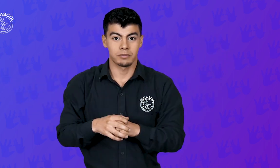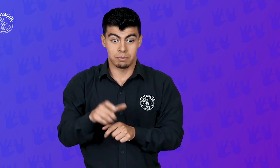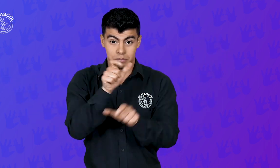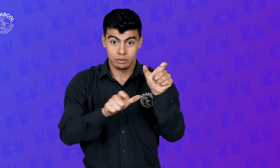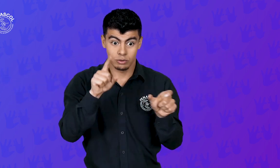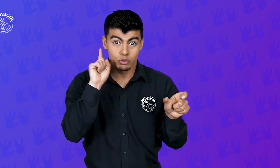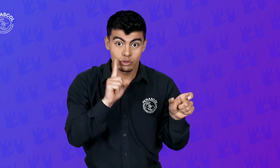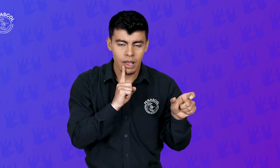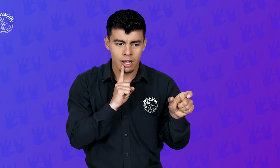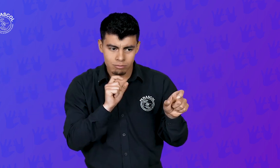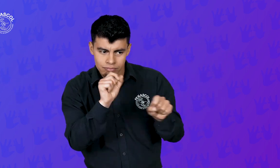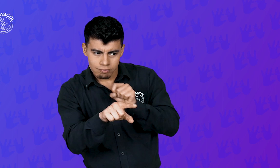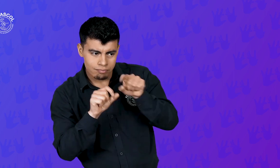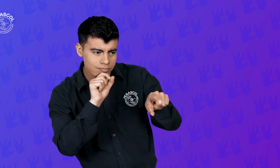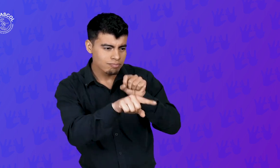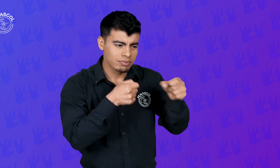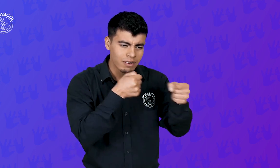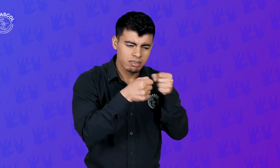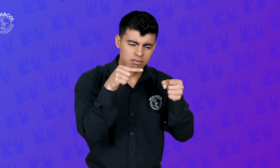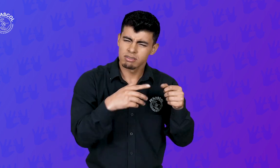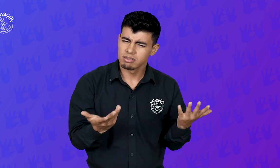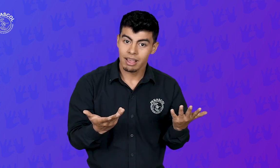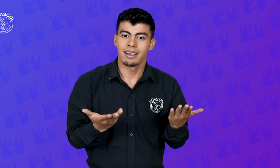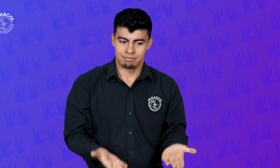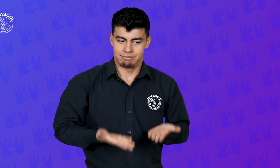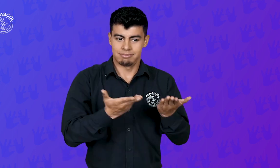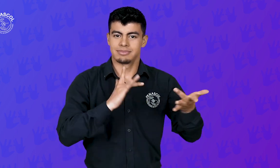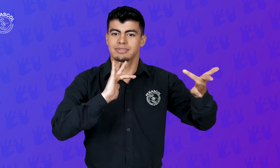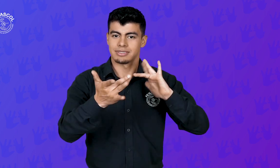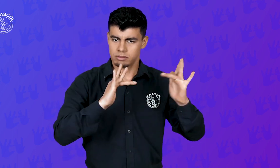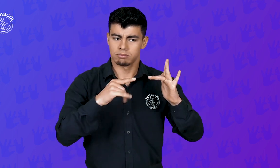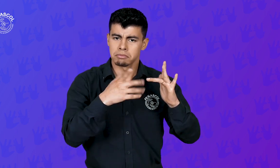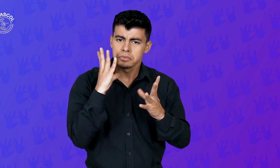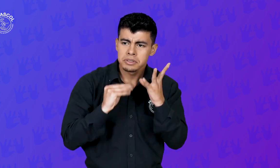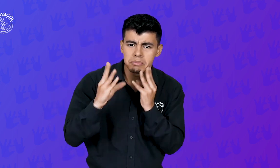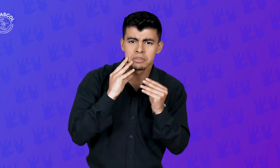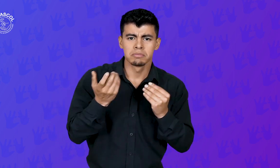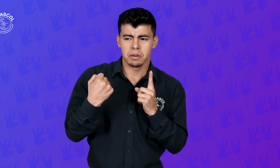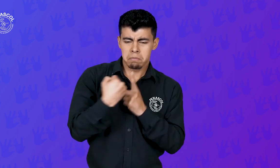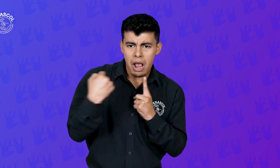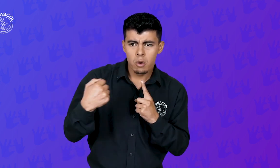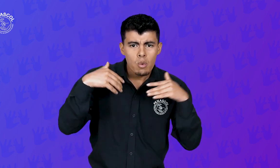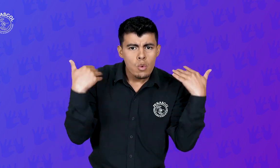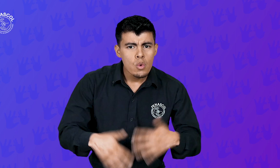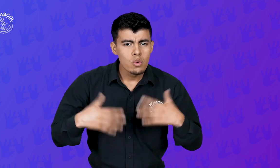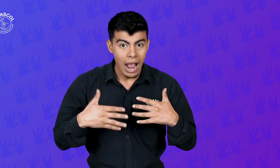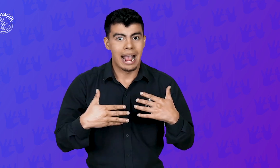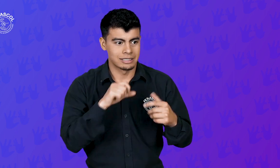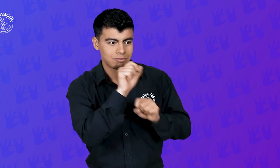los asistentes sordos les hicimos preguntas en relación a su experiencia con el centro de relevo y el impacto que ha tenido a continuación